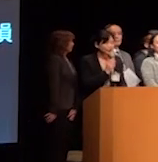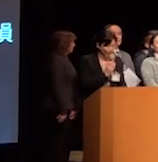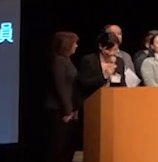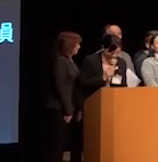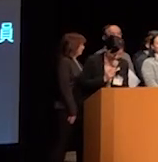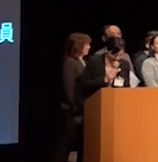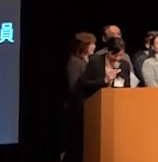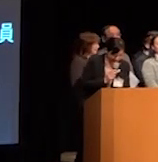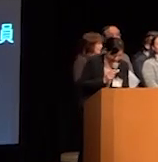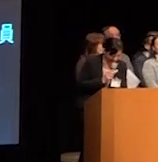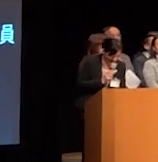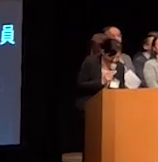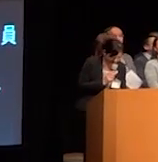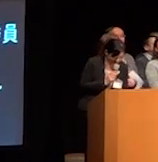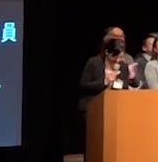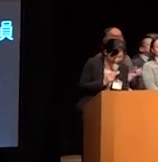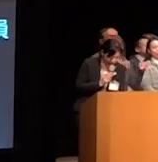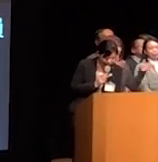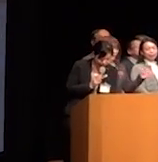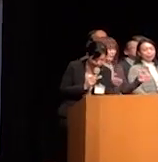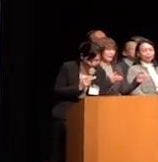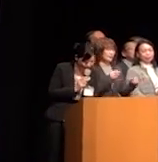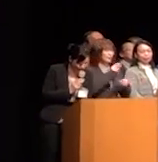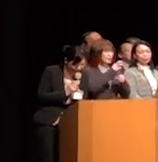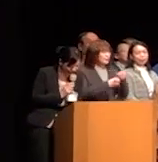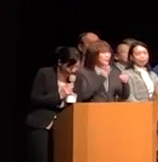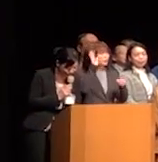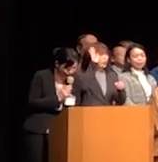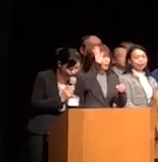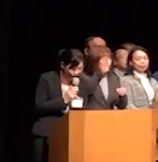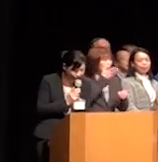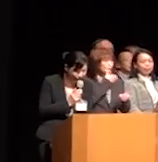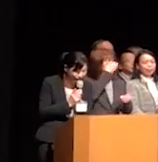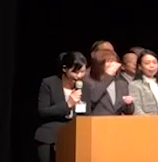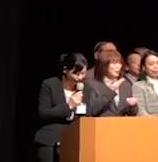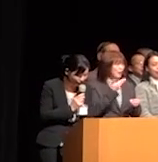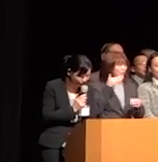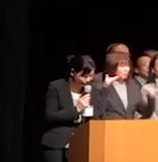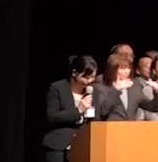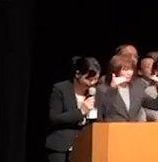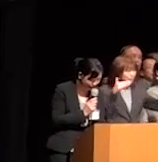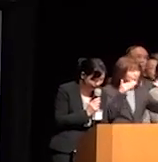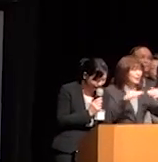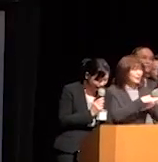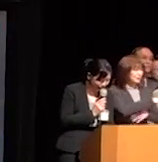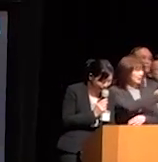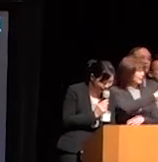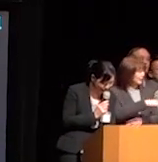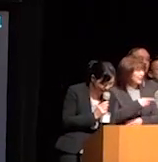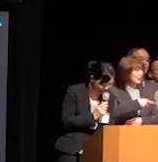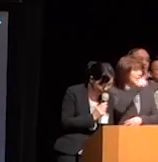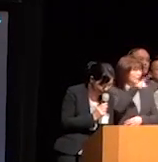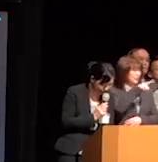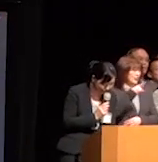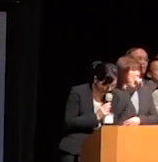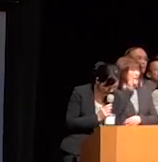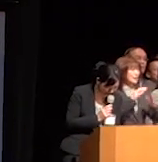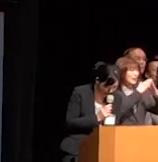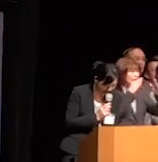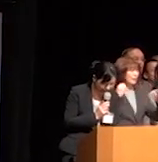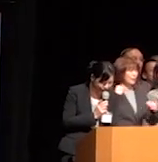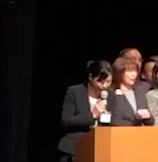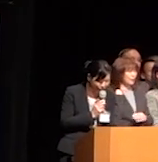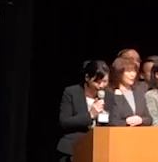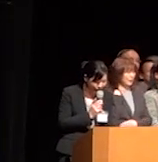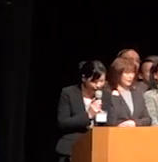舞台には1年にわたり30年後の未来の福山を議論してこられました百人委員会の委員の皆